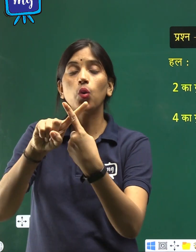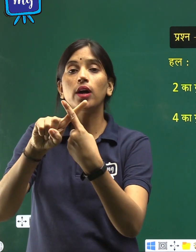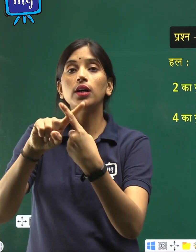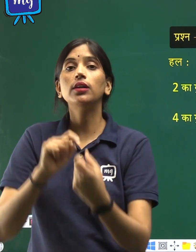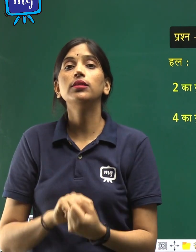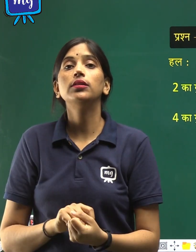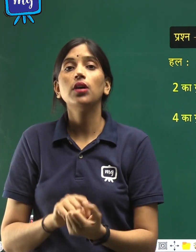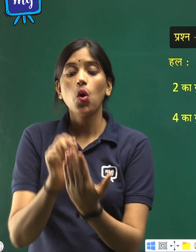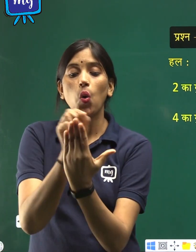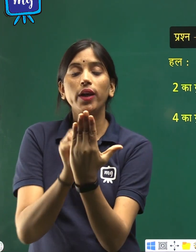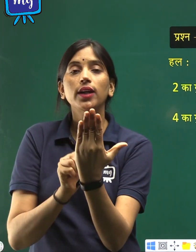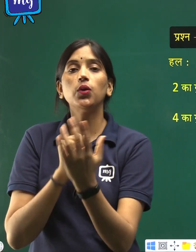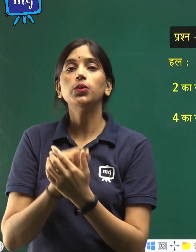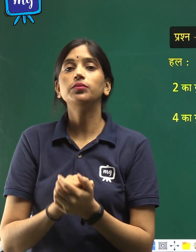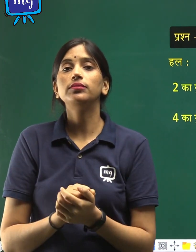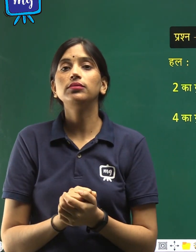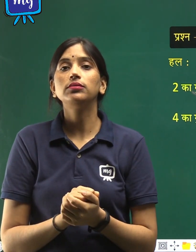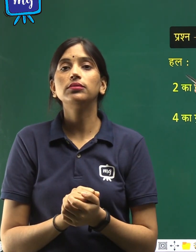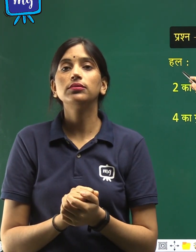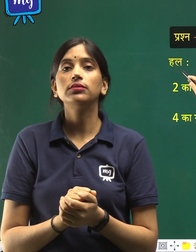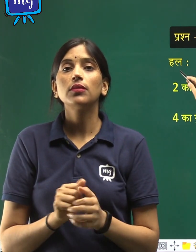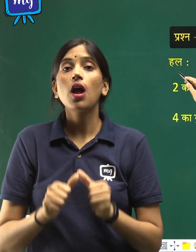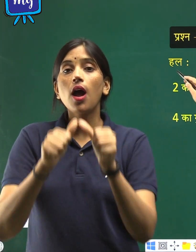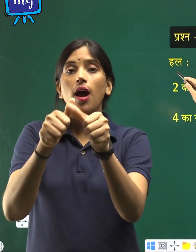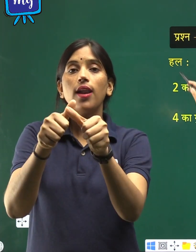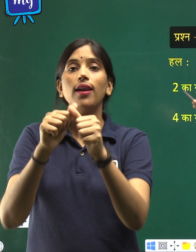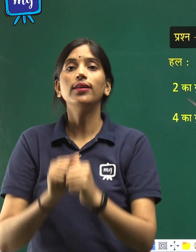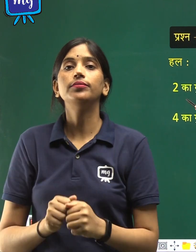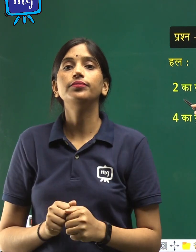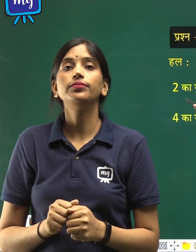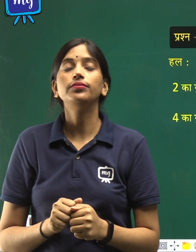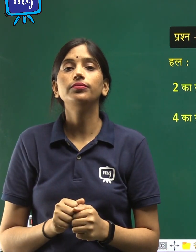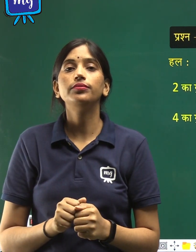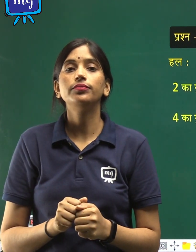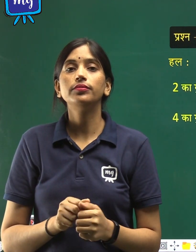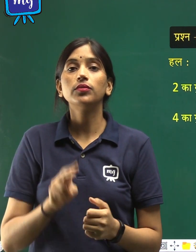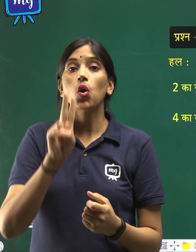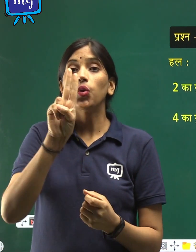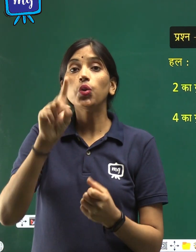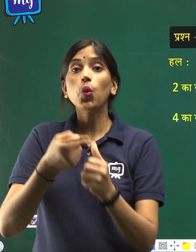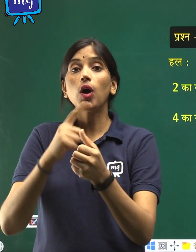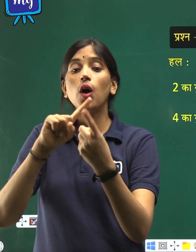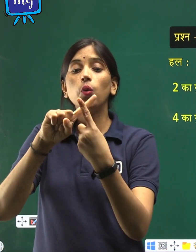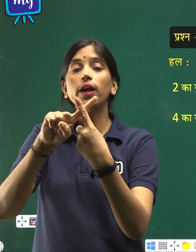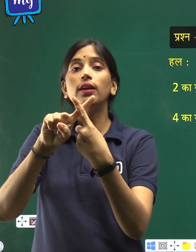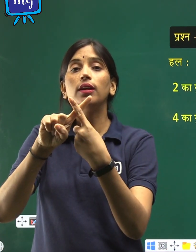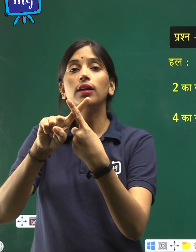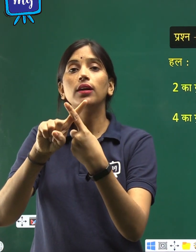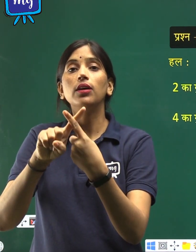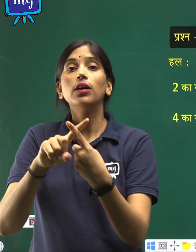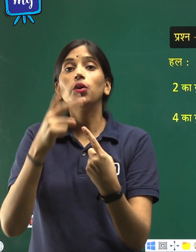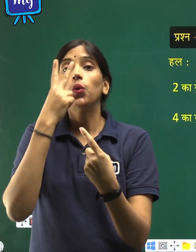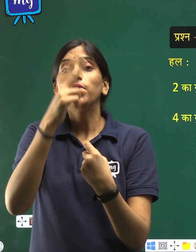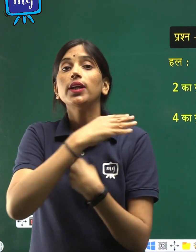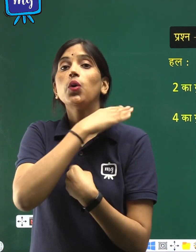गुणन लिखो। हल। 2 का गुणन,